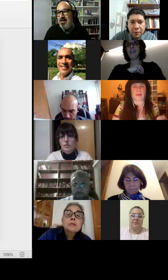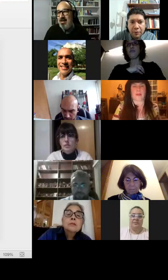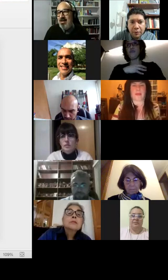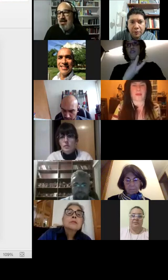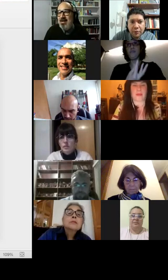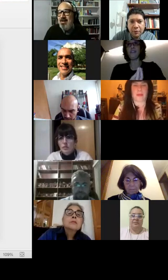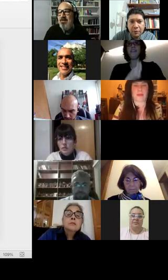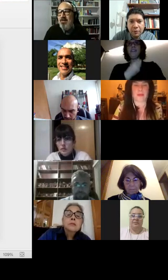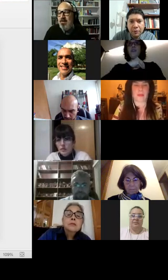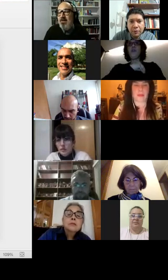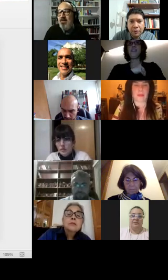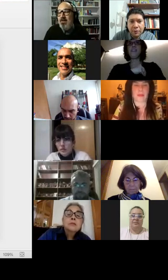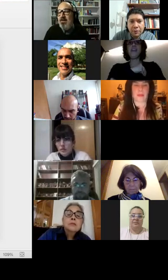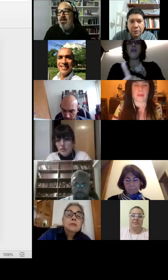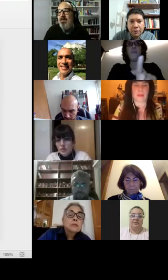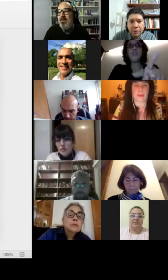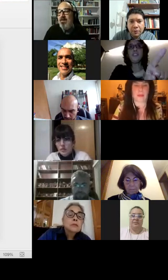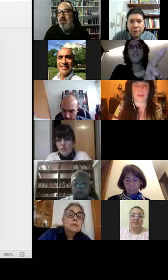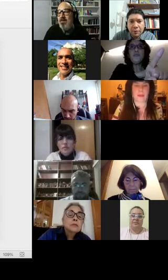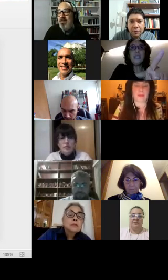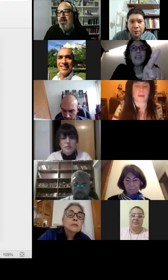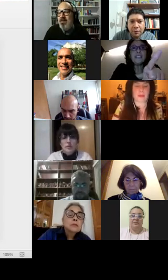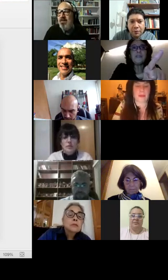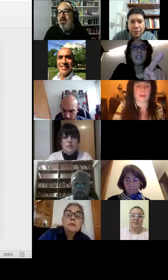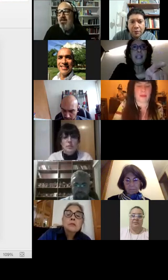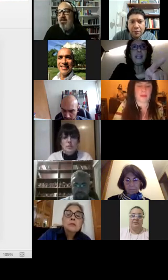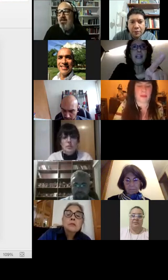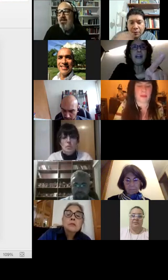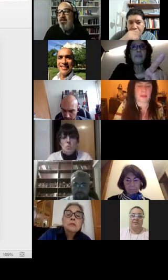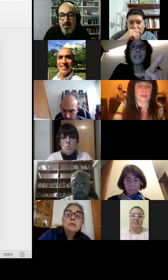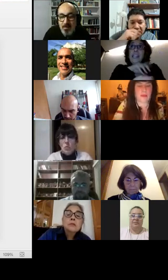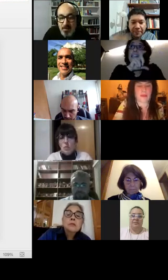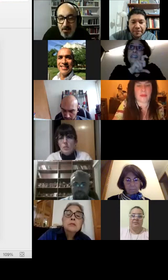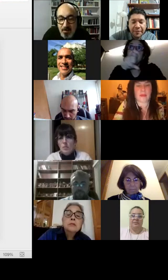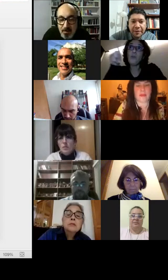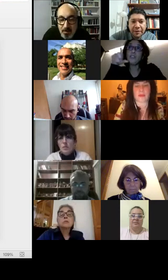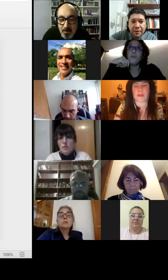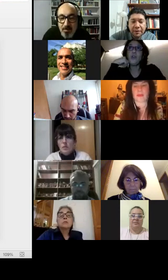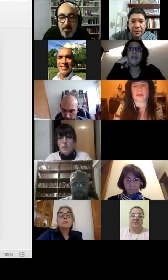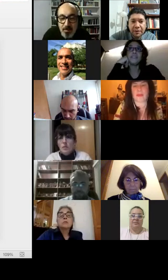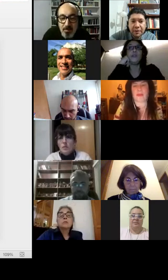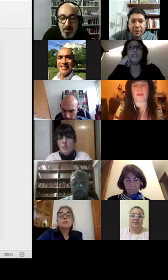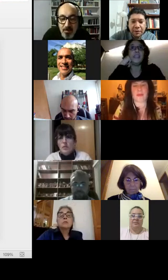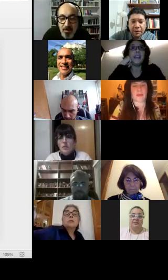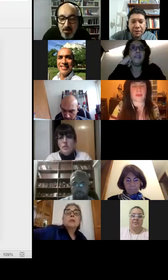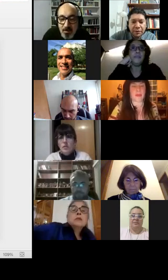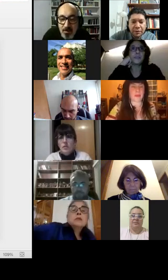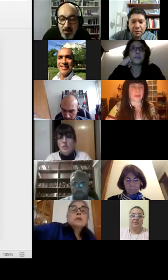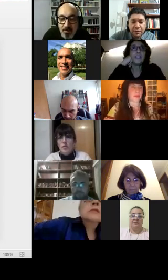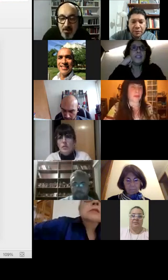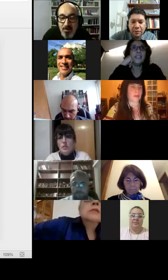en esta traducción, se guarda, pero si tú ves en el ELAN, cuando hacemos la